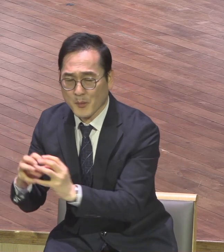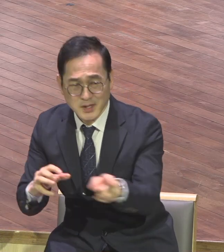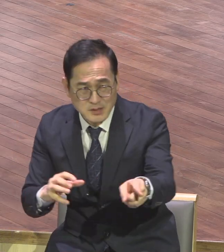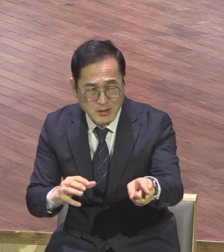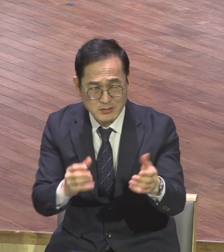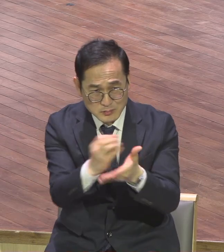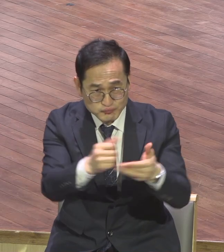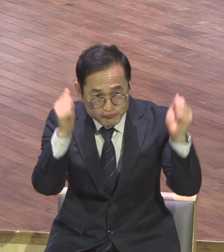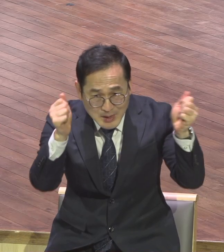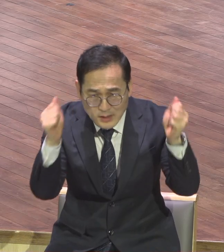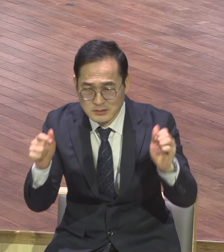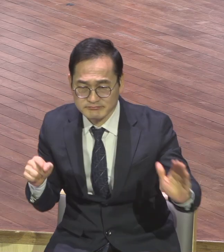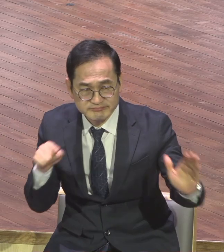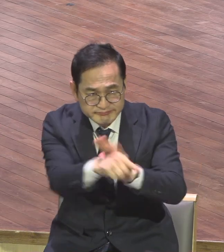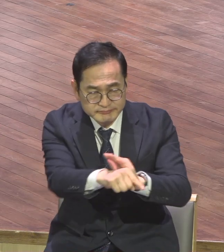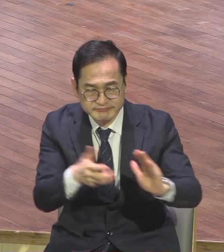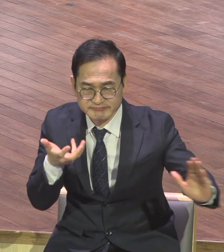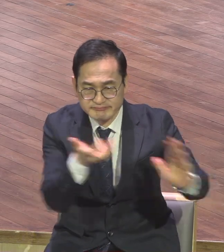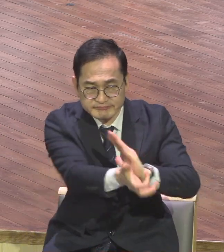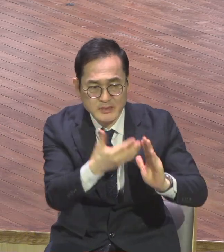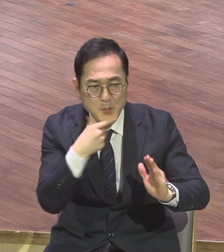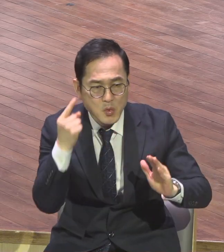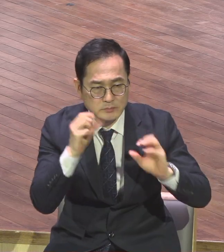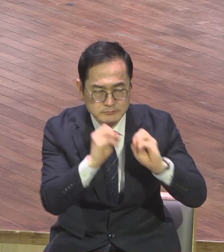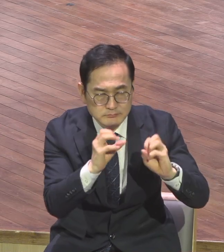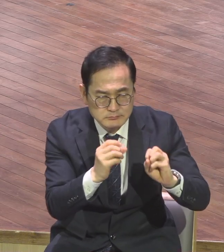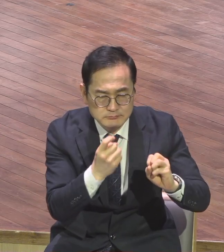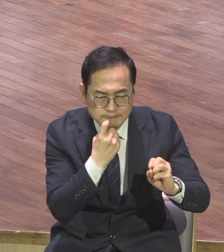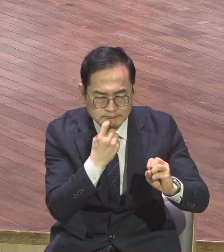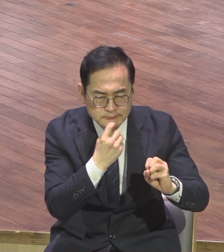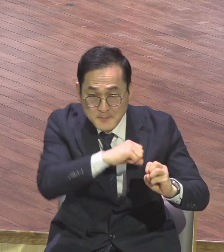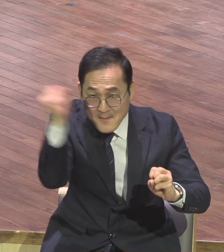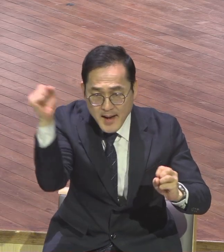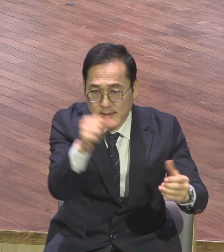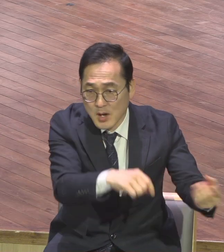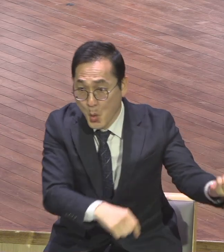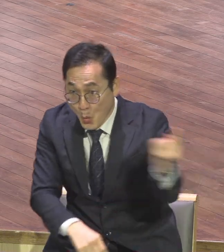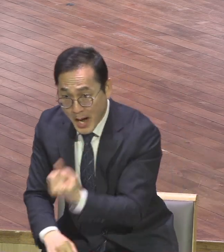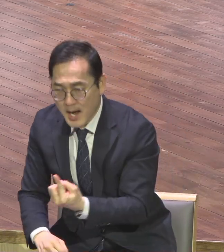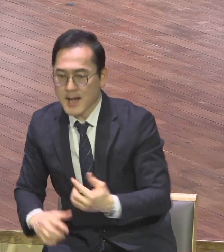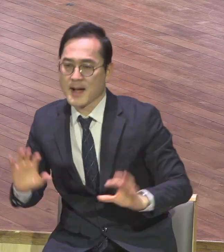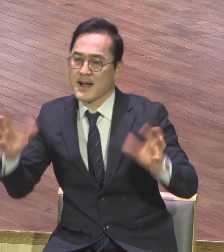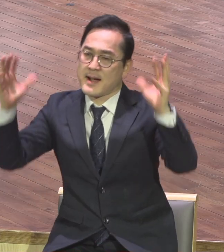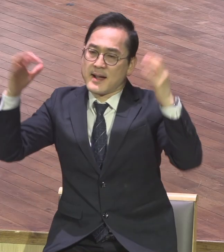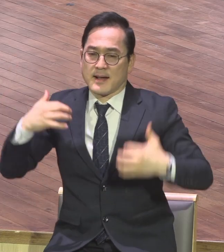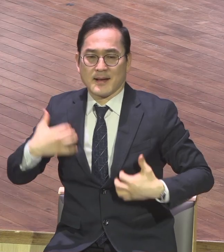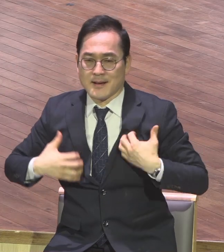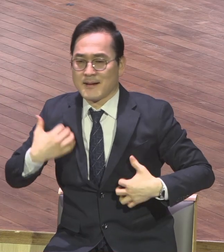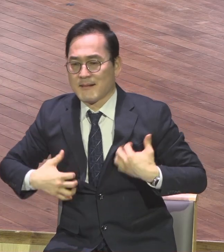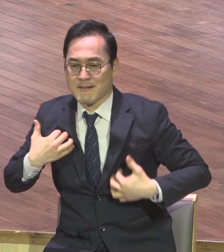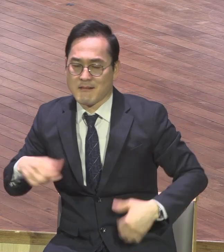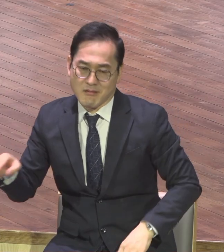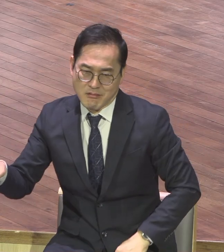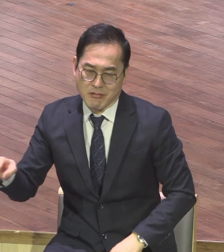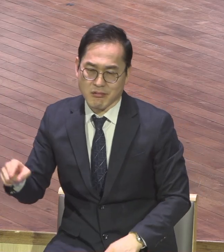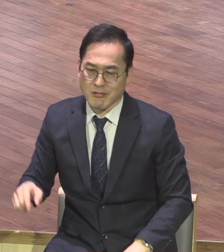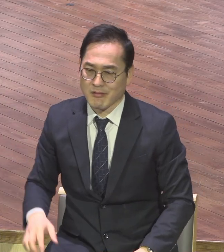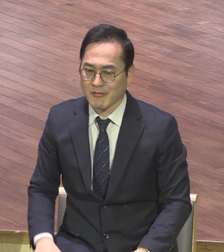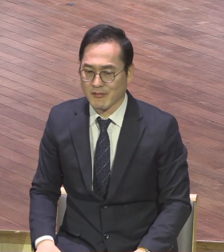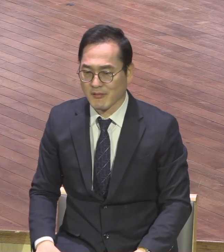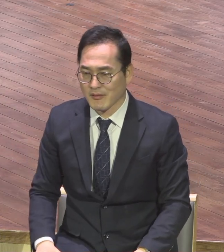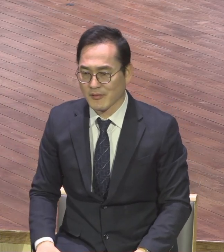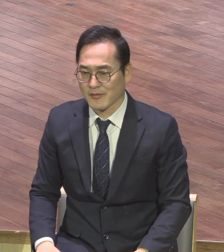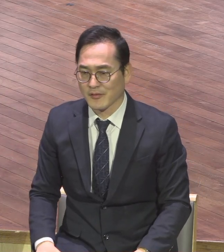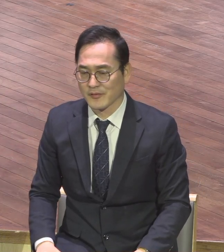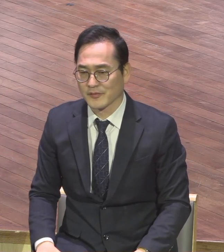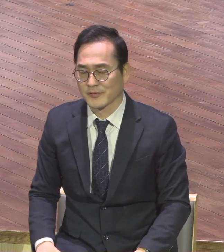그들이 그 영혼 돌아왔을 때 그 팀도 얼마나 기쁜지 막 잔치를 하더라고. 식당에서 축가 데려와가지고